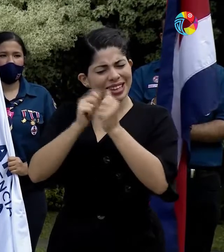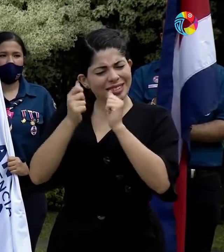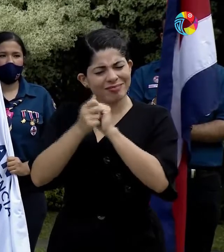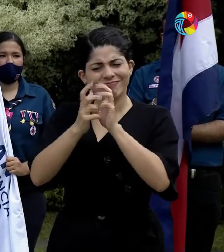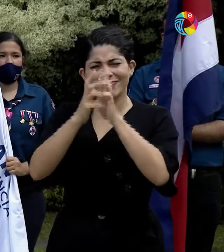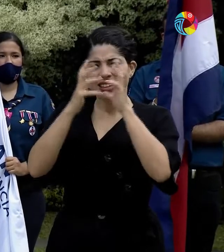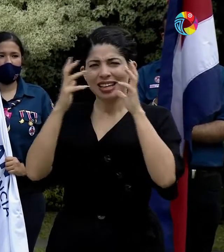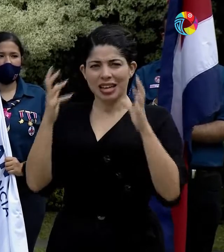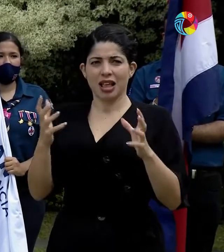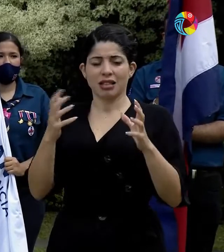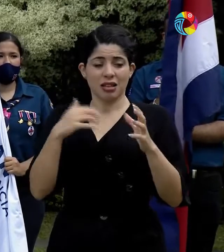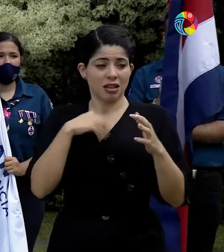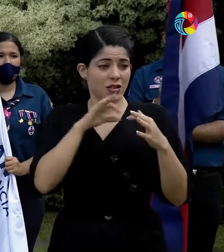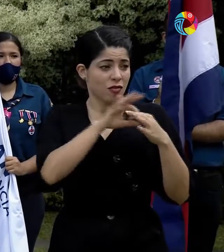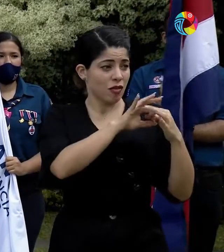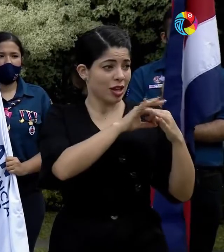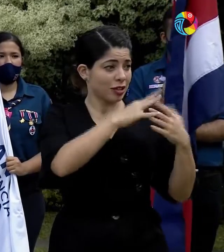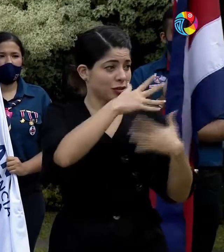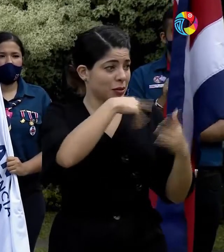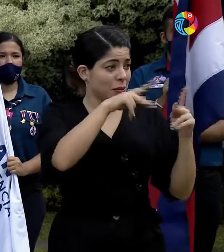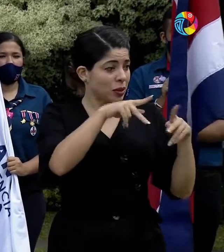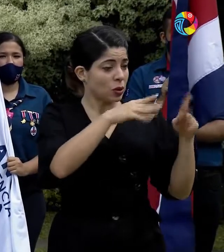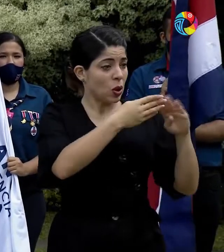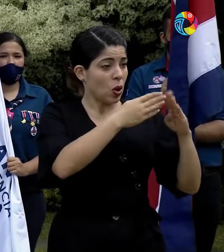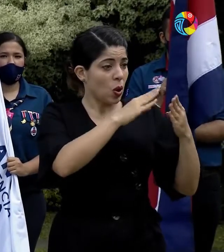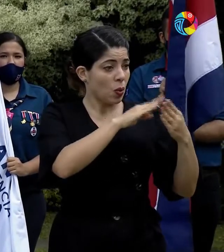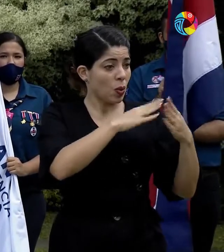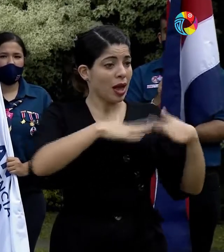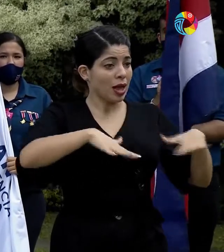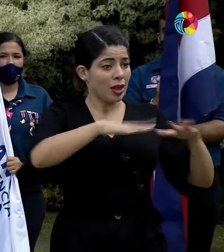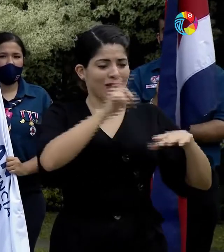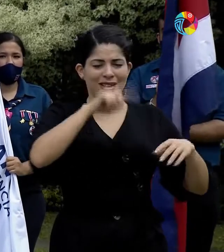nuestra relación como personas, como comunidades y al entorno.